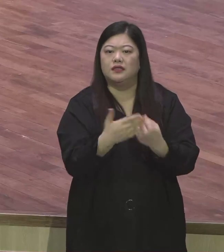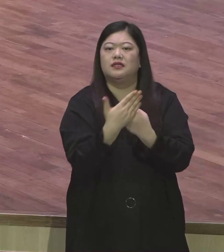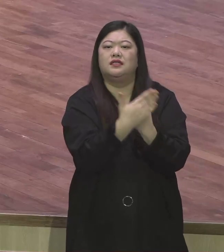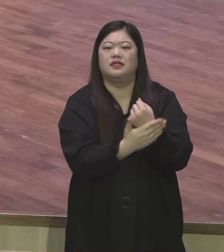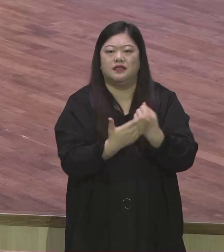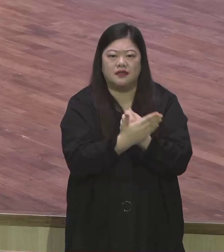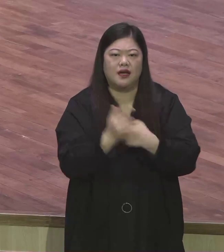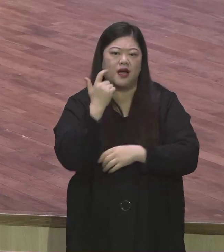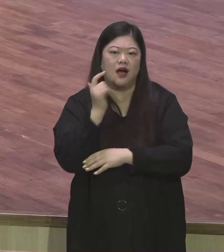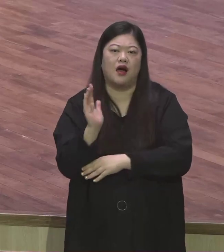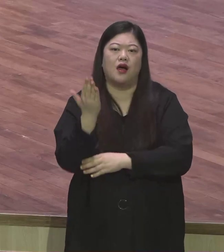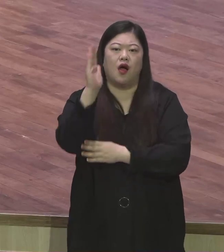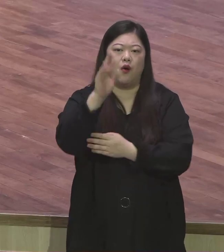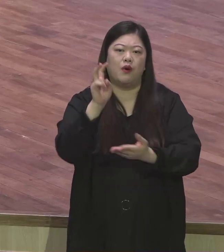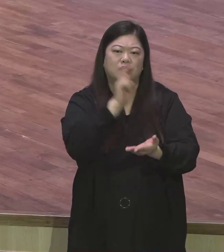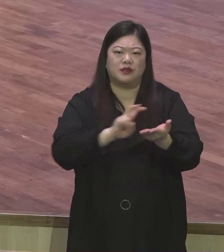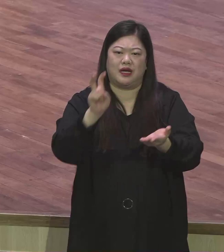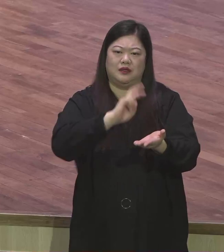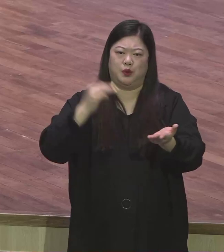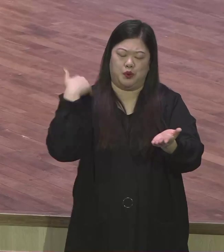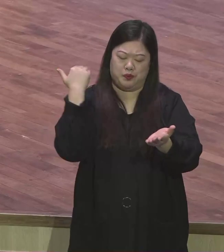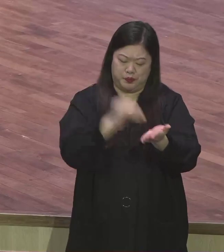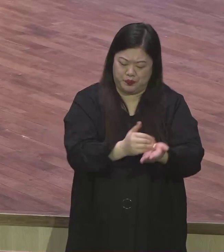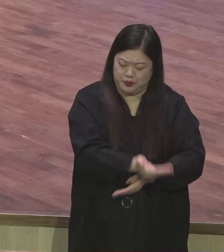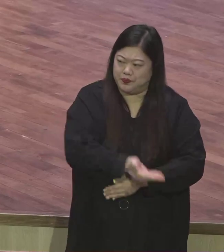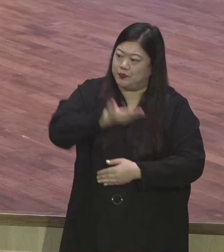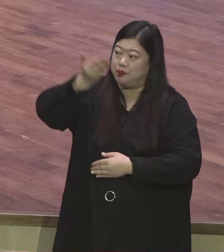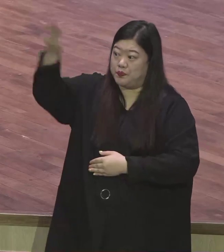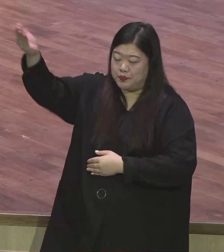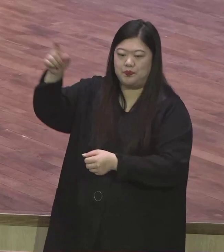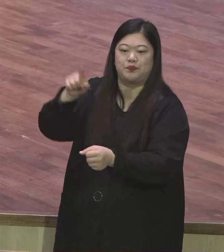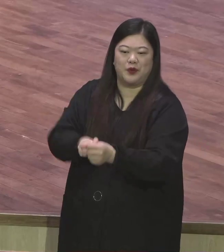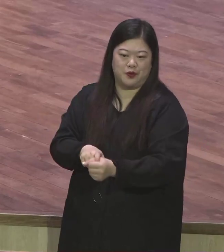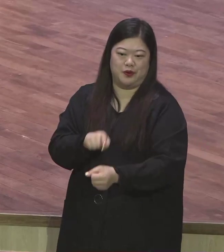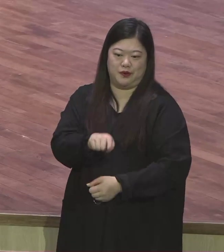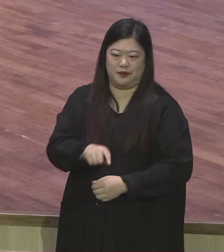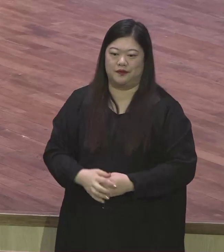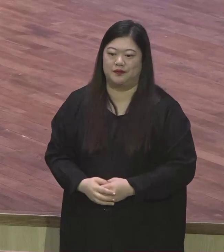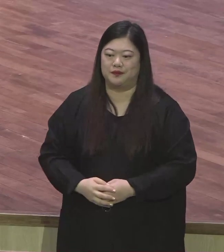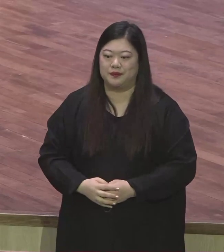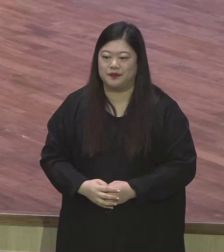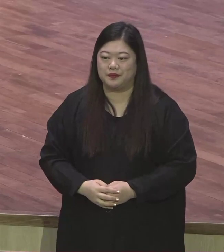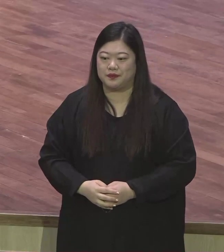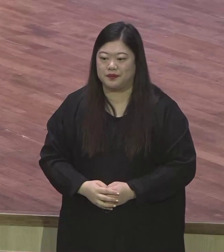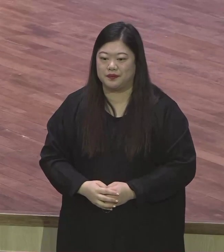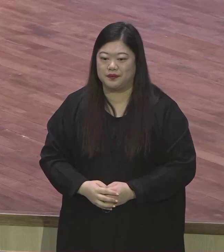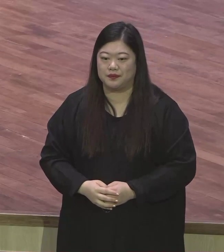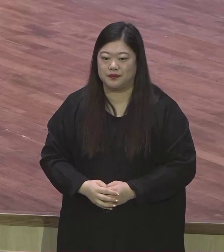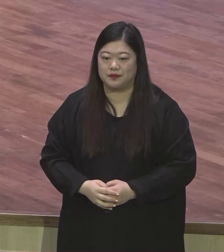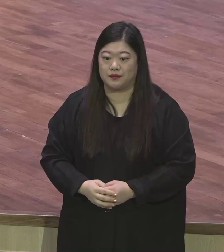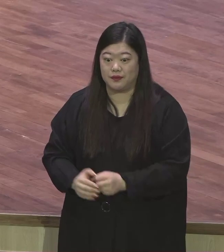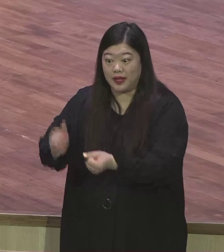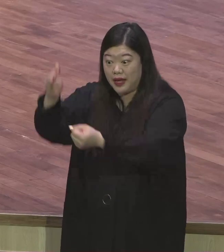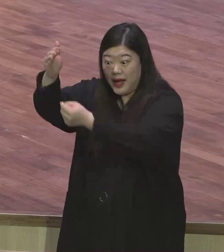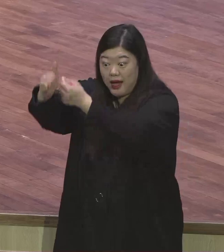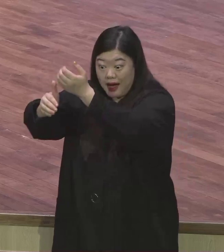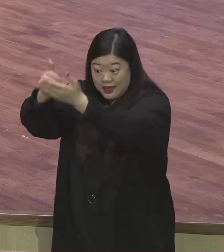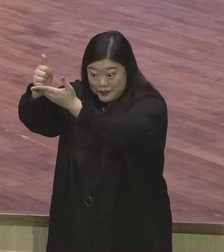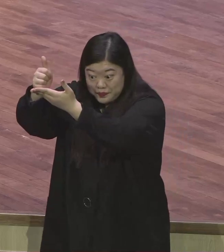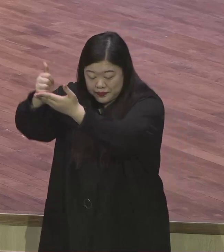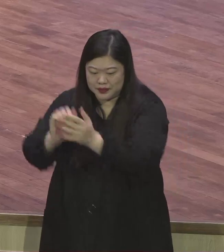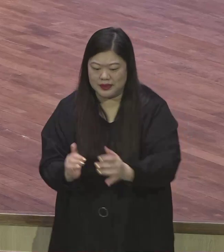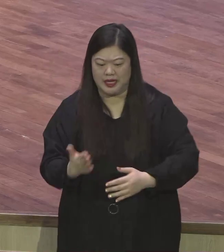은혜의 영광을 찬송하게 하려는 것이라고 했습니다. 하나님은 하나님의 영광을